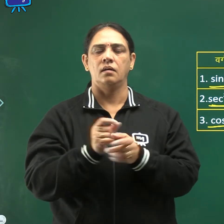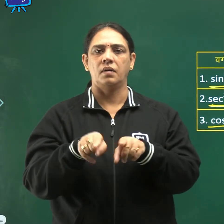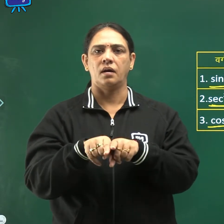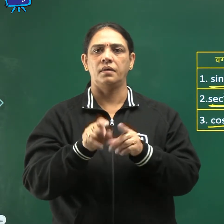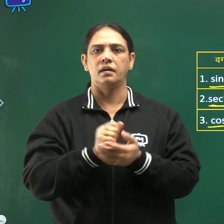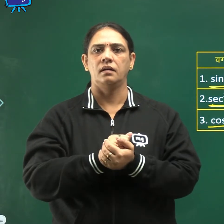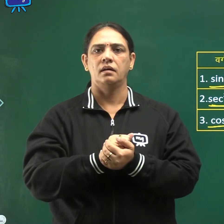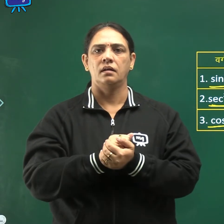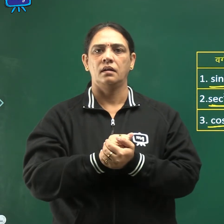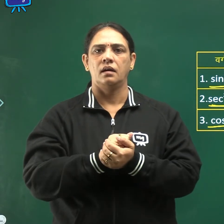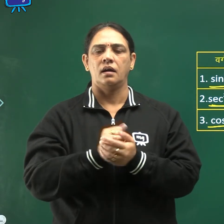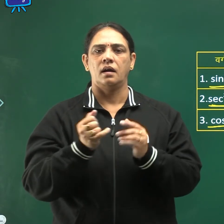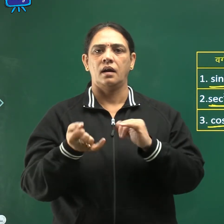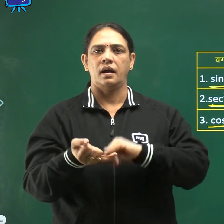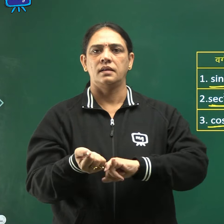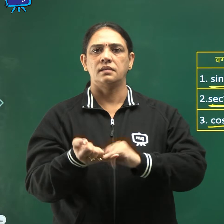बराबर सेक थीटा।